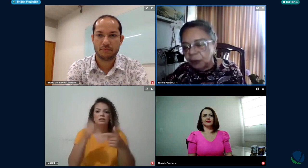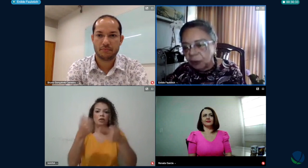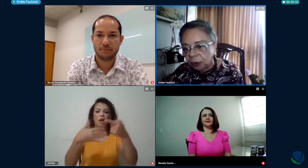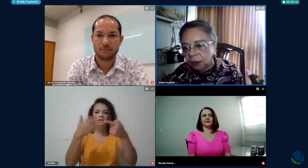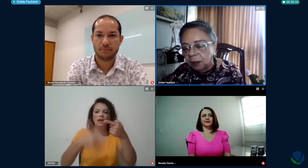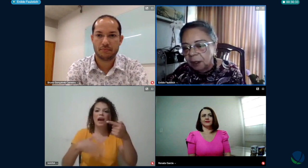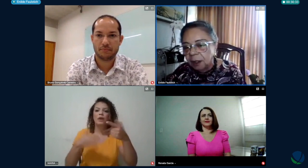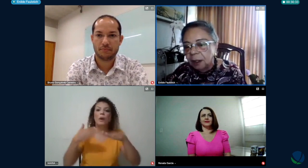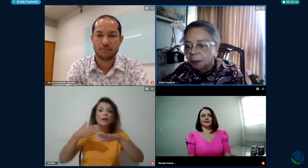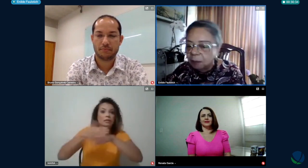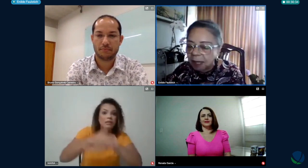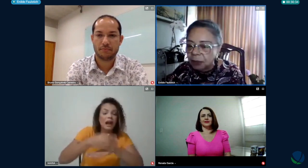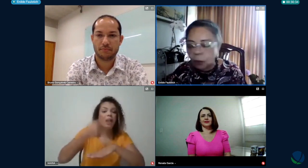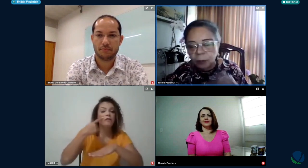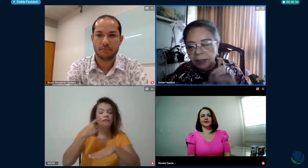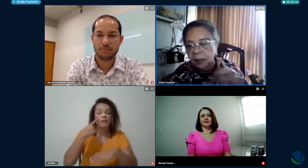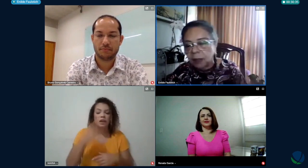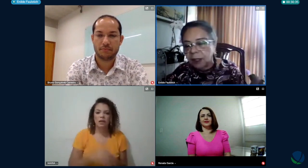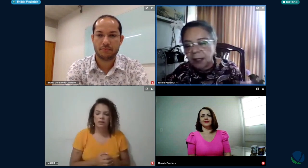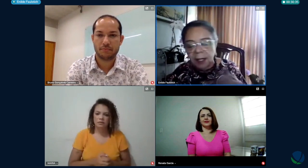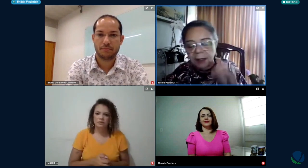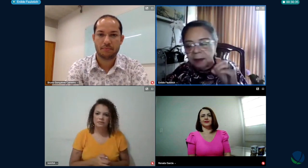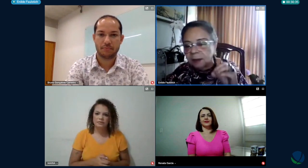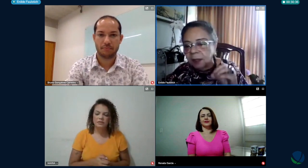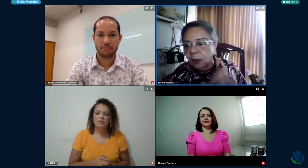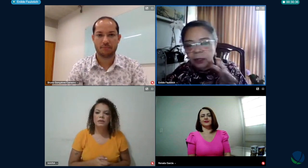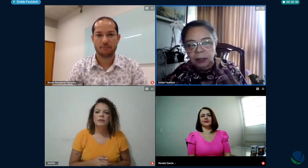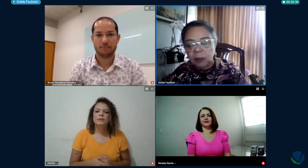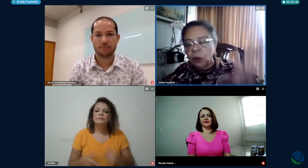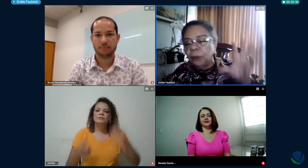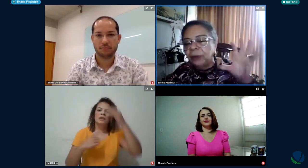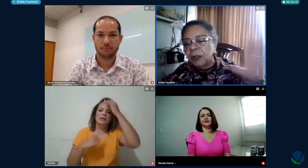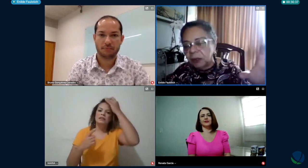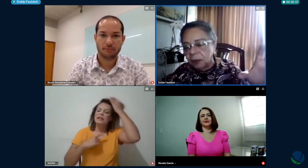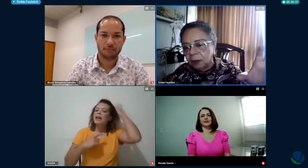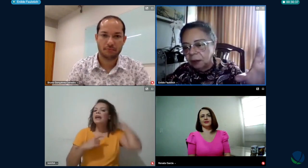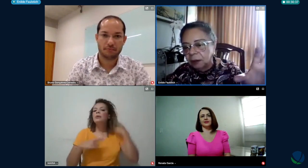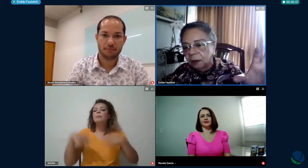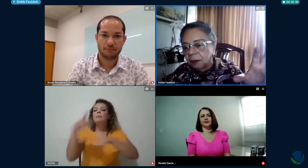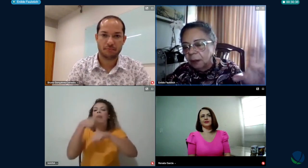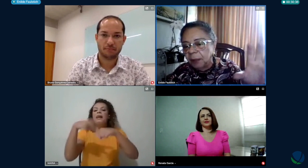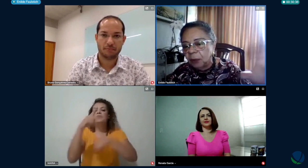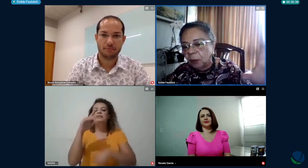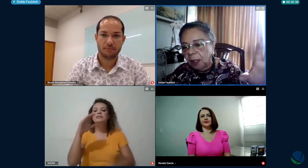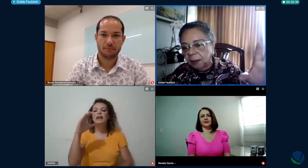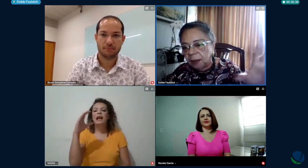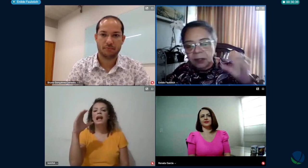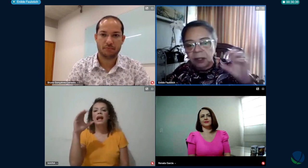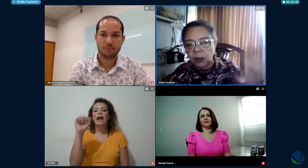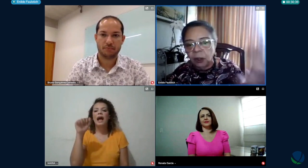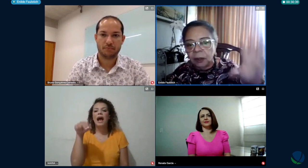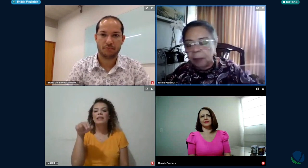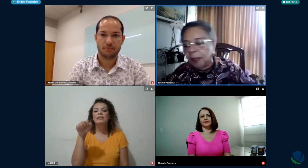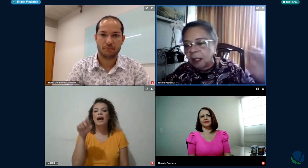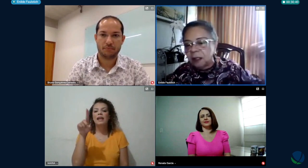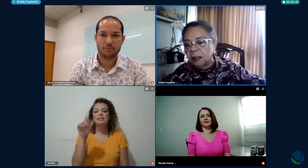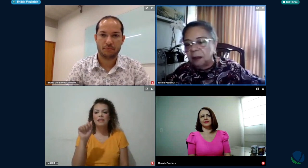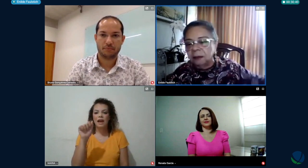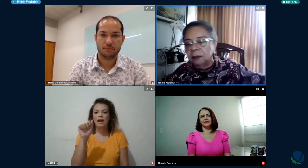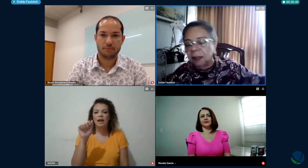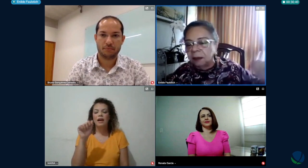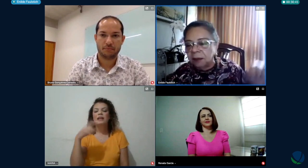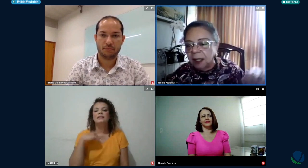sei se funciona, mas como tem no Canadá, que eles chamam de Office Québécois, né? O escritório